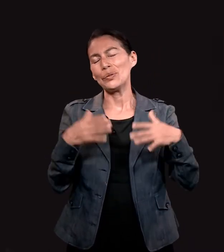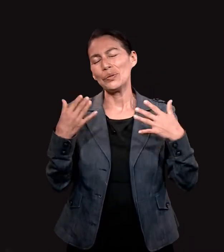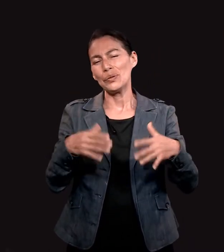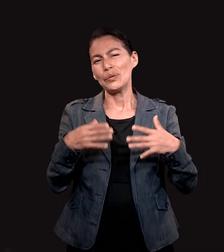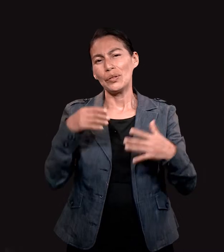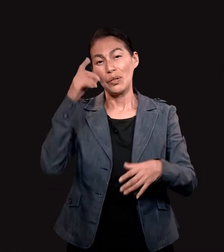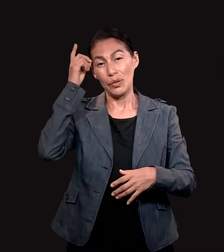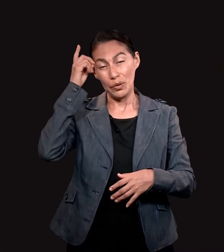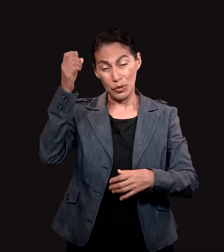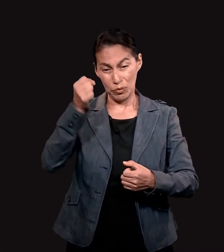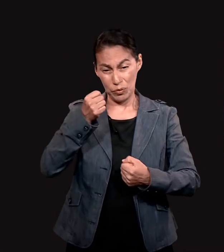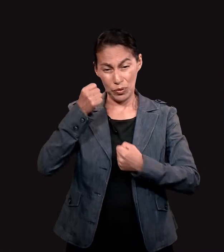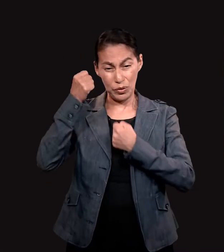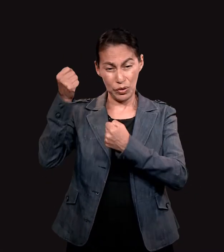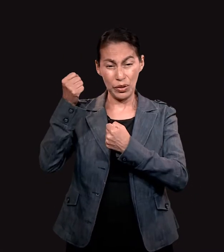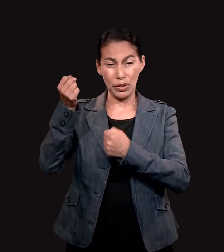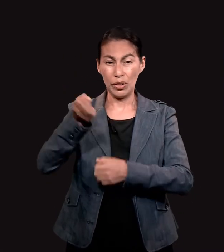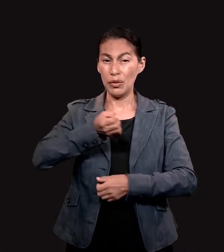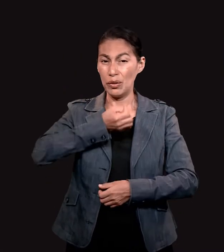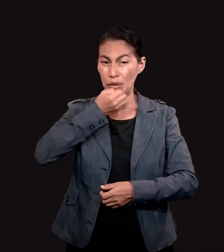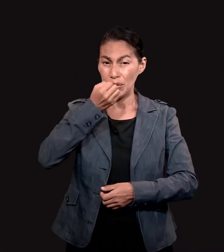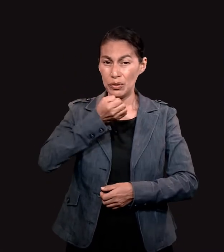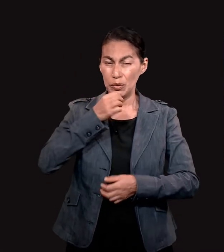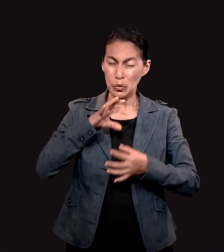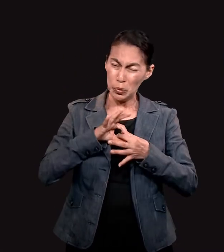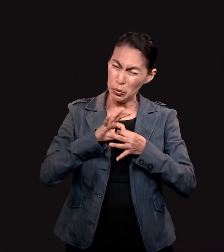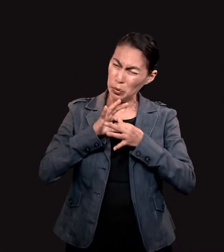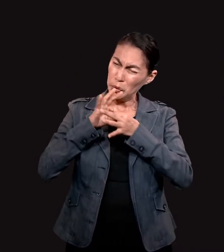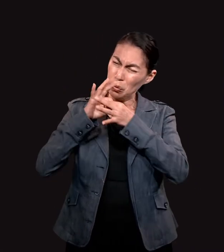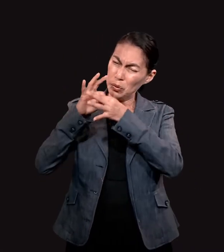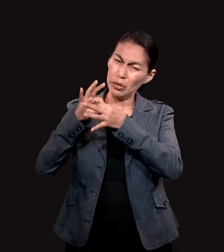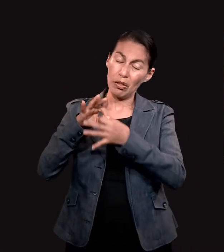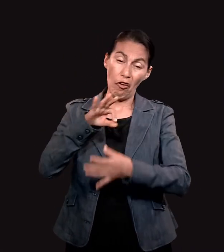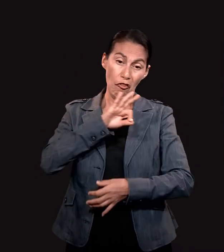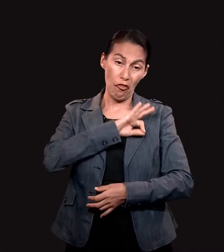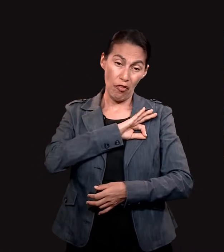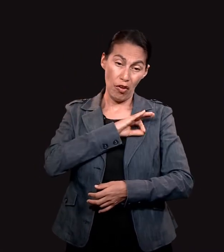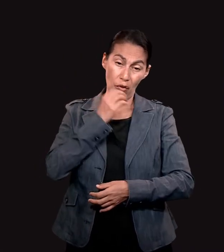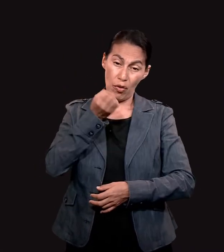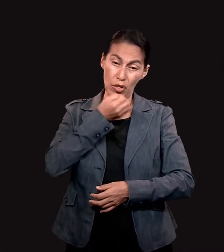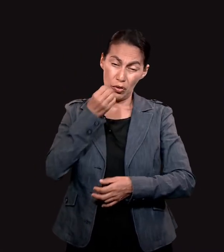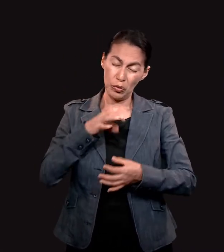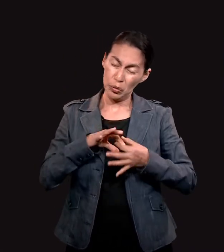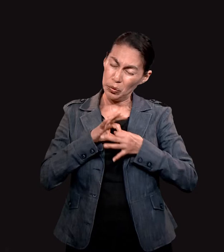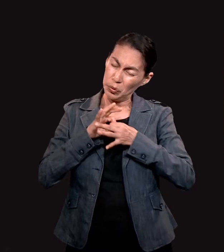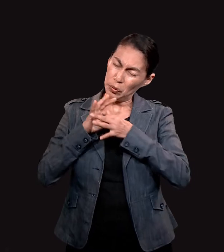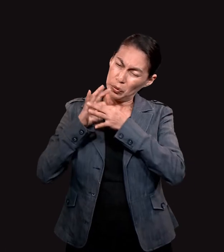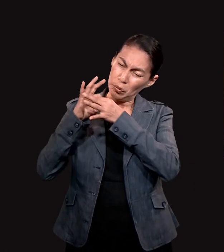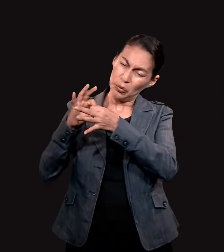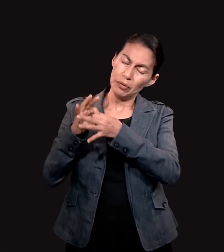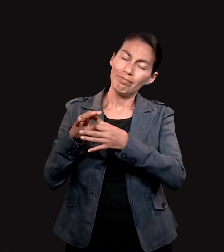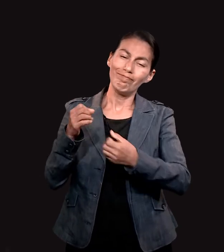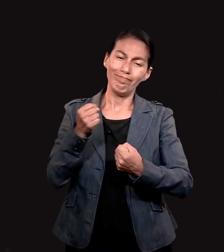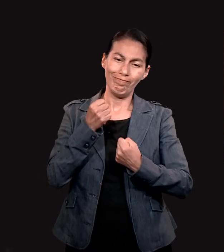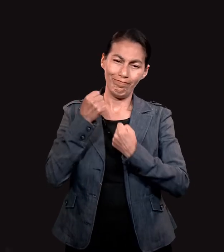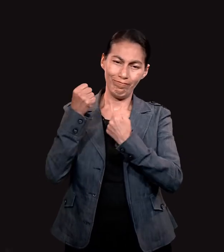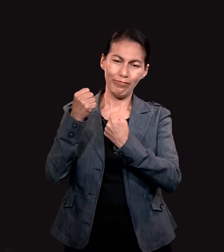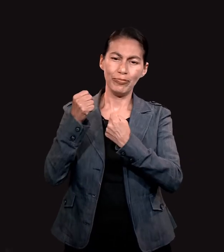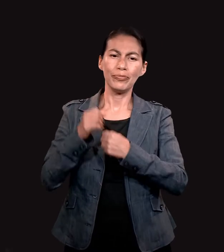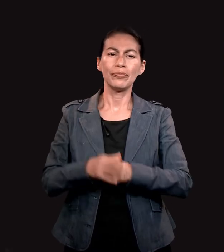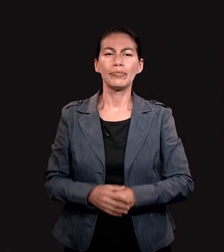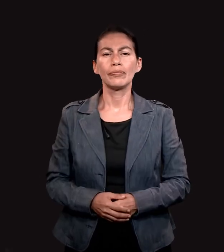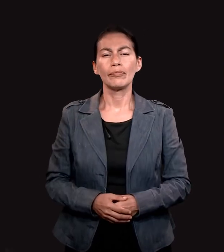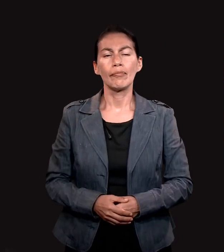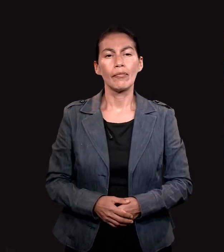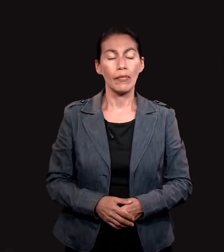pues vemos el poder de la oración. Fe y la oración juntas, puede ser algo muy poderoso para nuestras vidas.